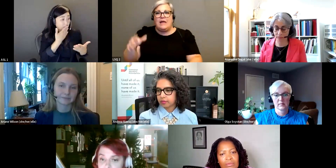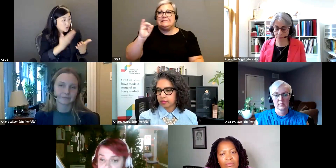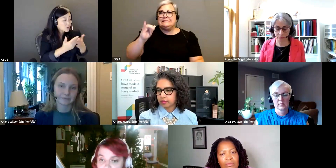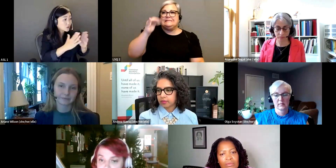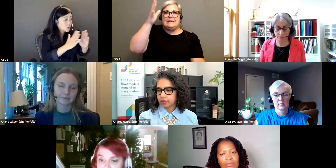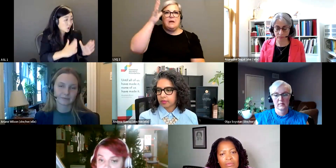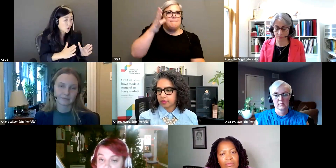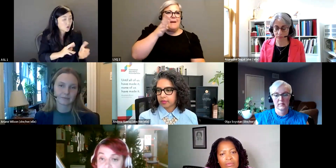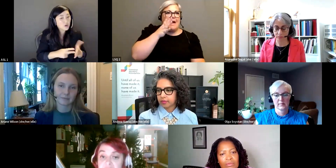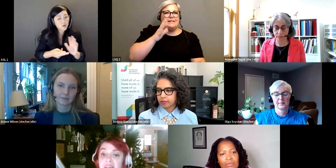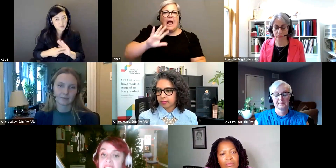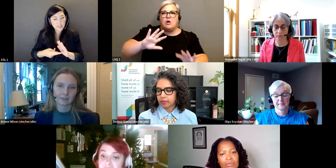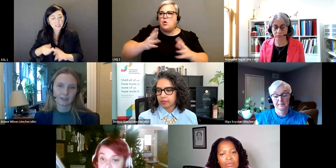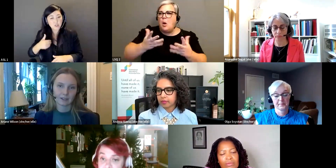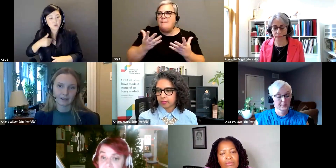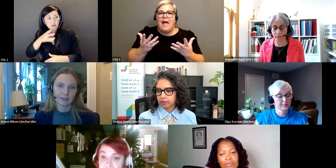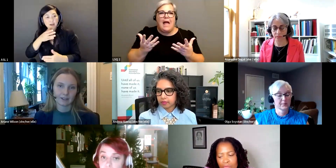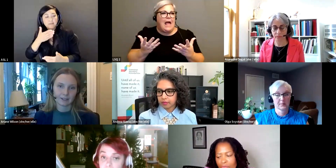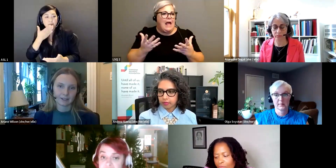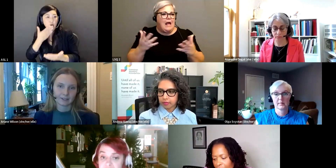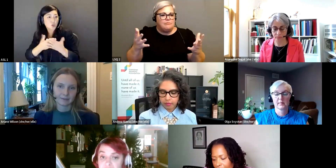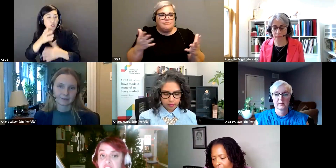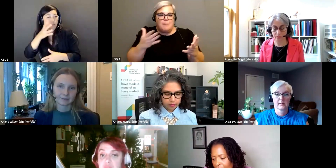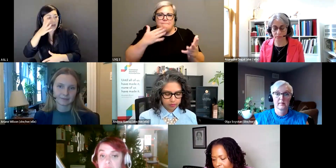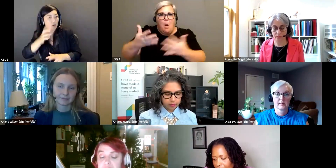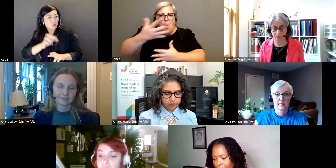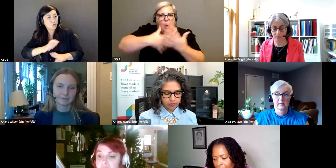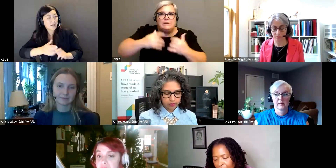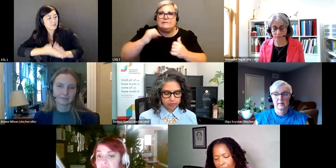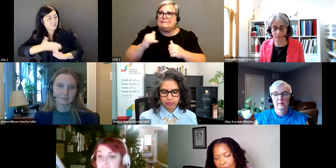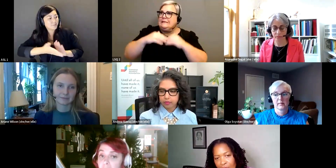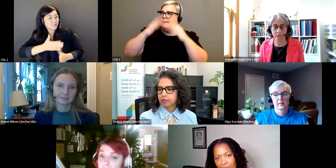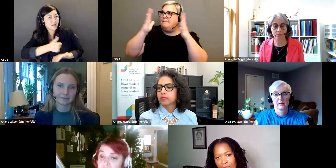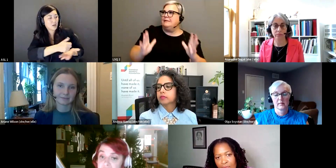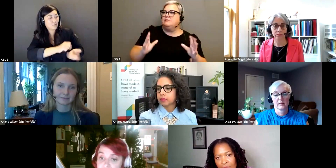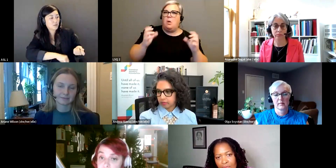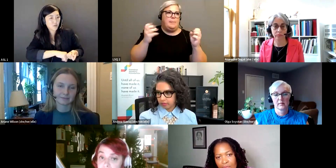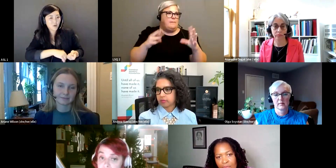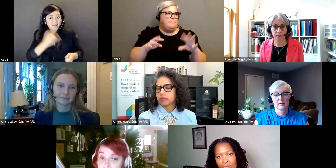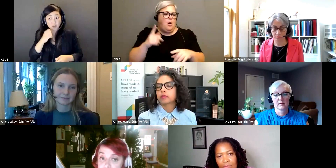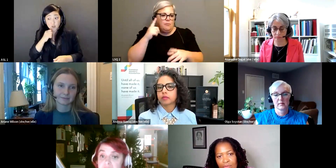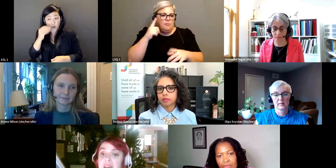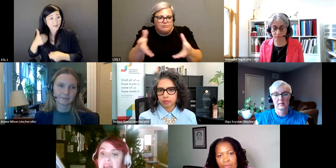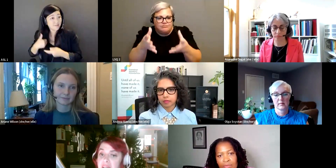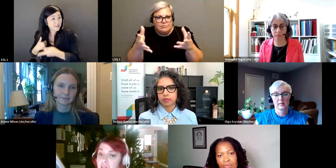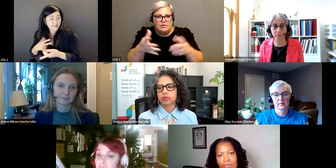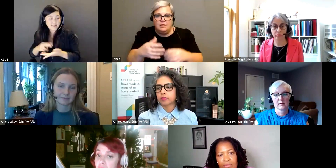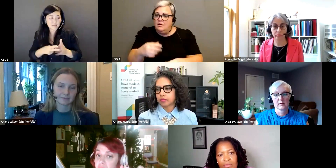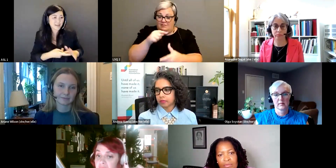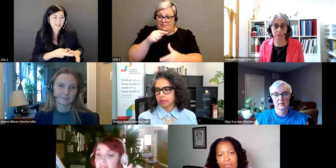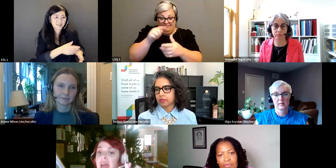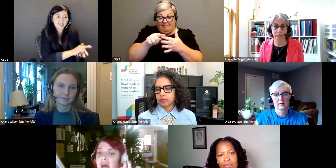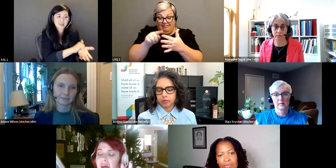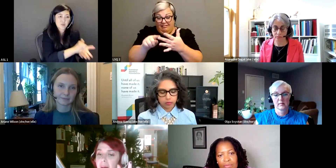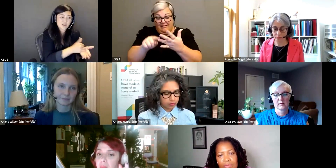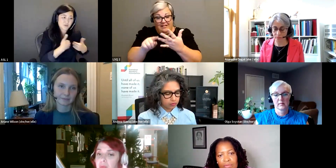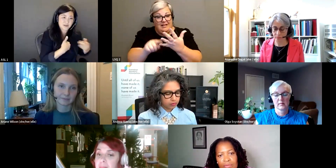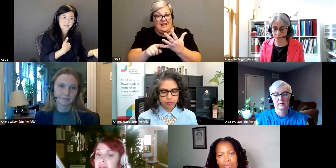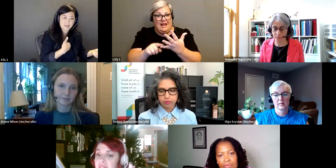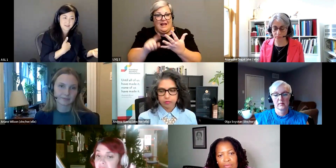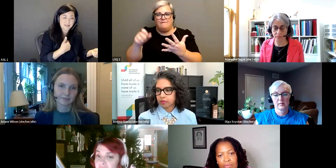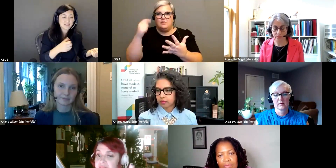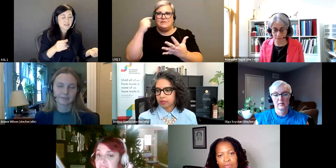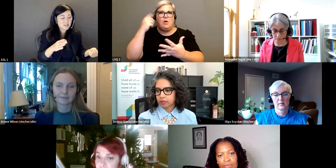si on n'a pas de foyer, de maison où vivre. Tous ces éléments sont interreliés et à la Fondation canadienne des femmes, nous nous concentrons sur des piliers